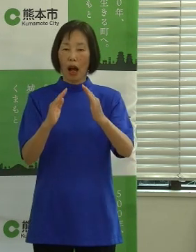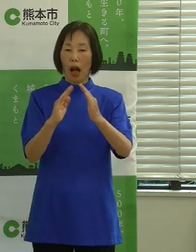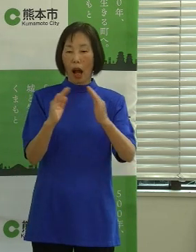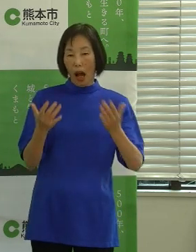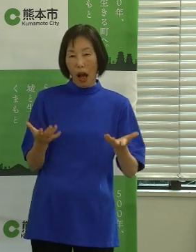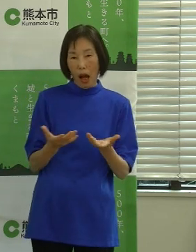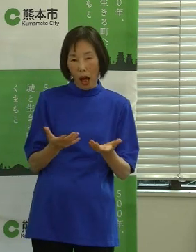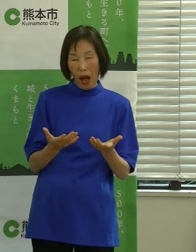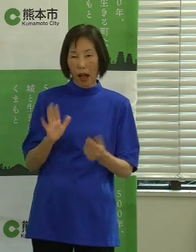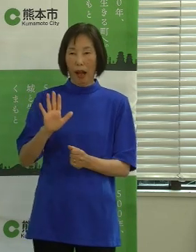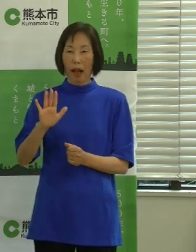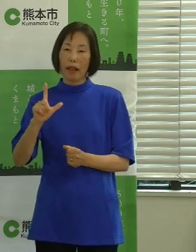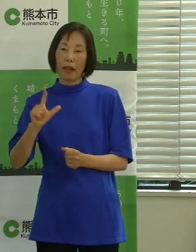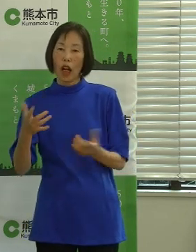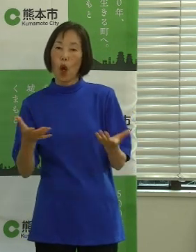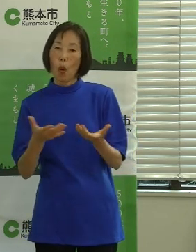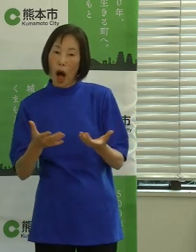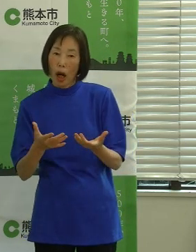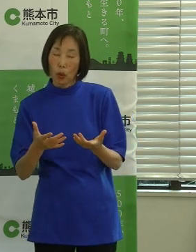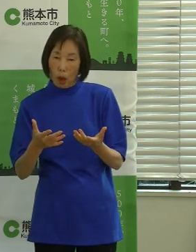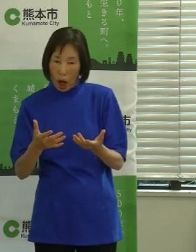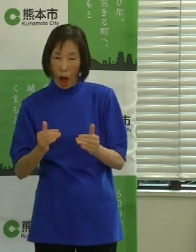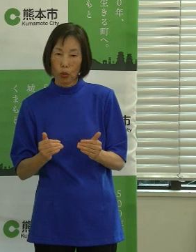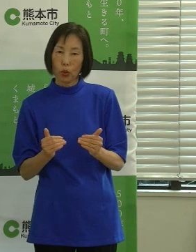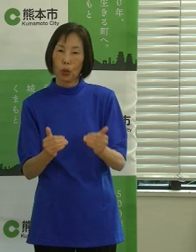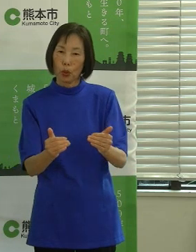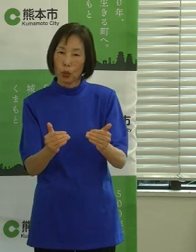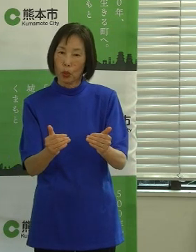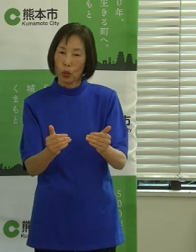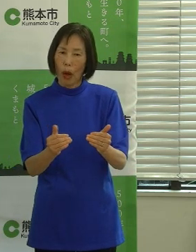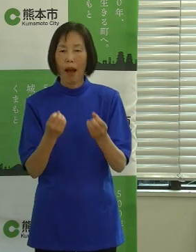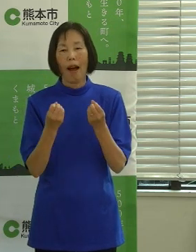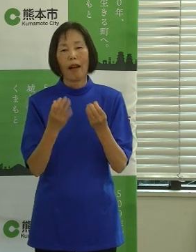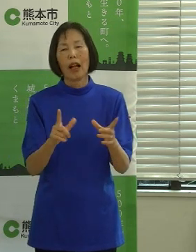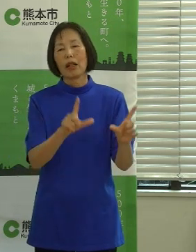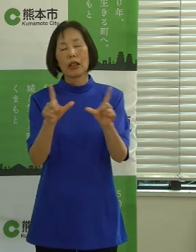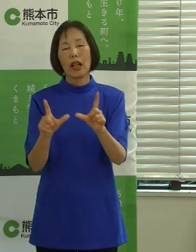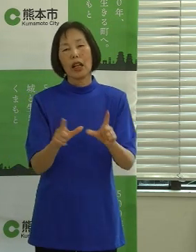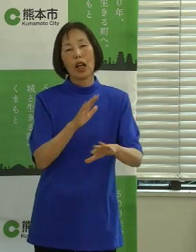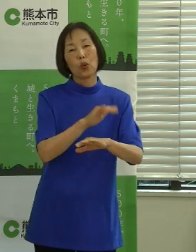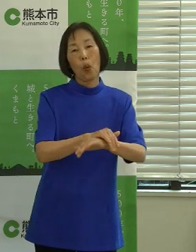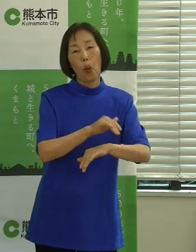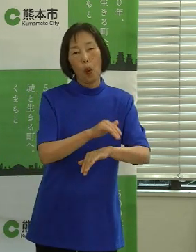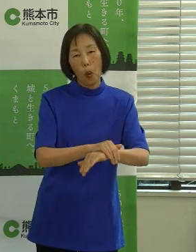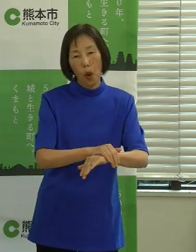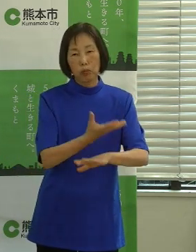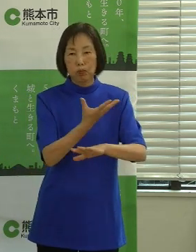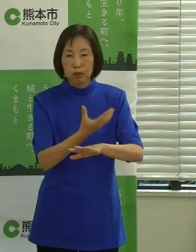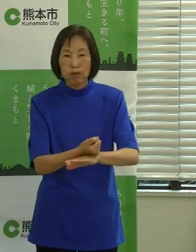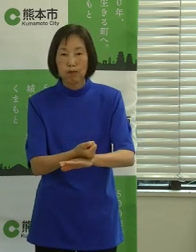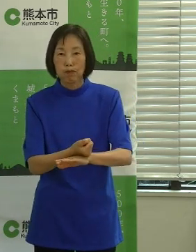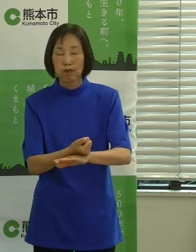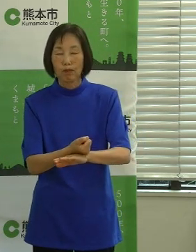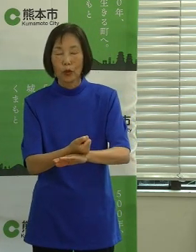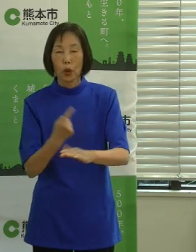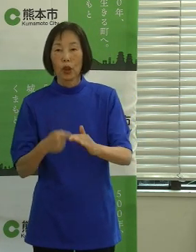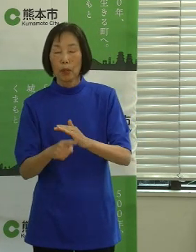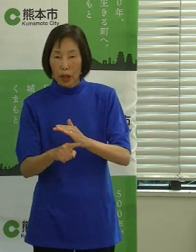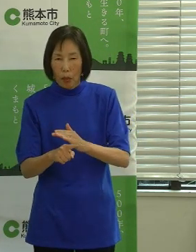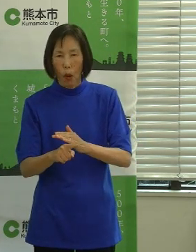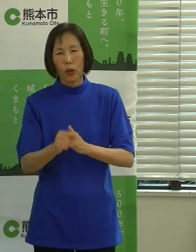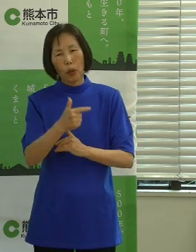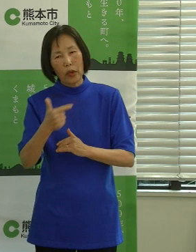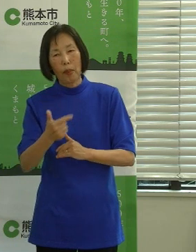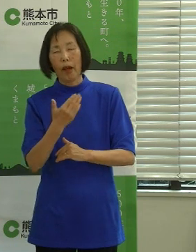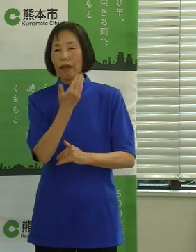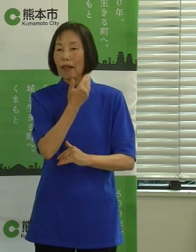を一定程度推進していくことはですね、新しい生活様式を定着をさせるという意味でも非常に重要